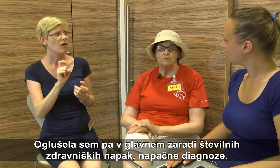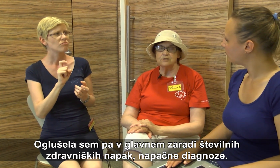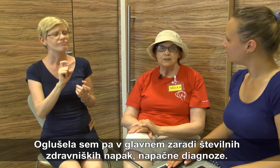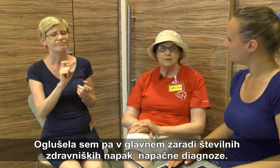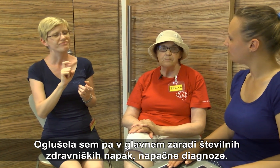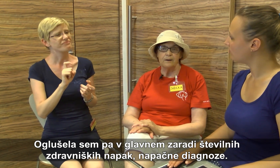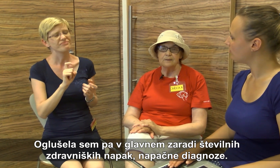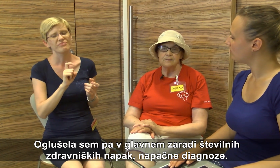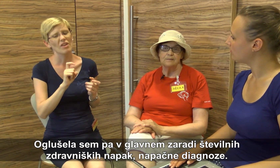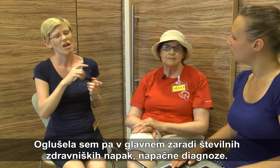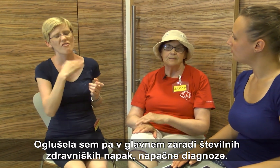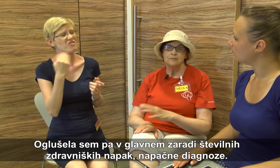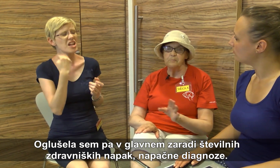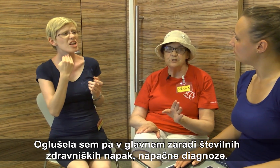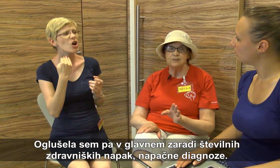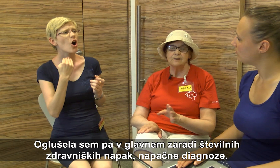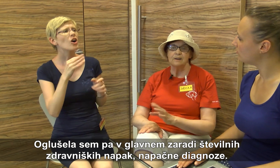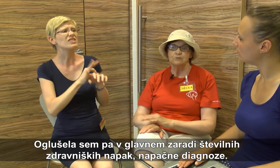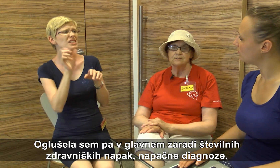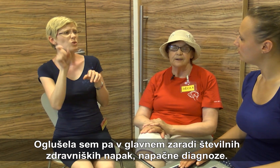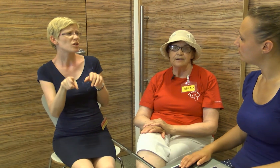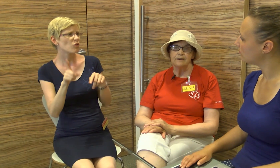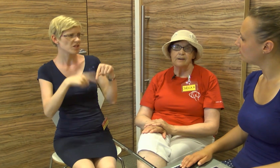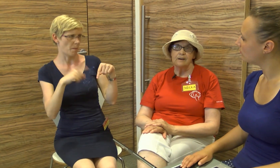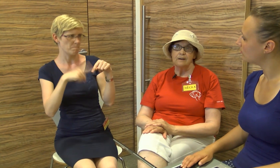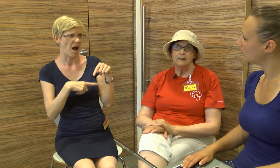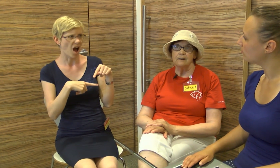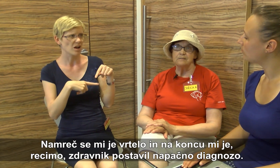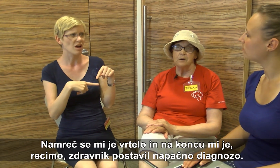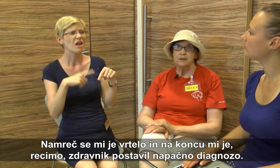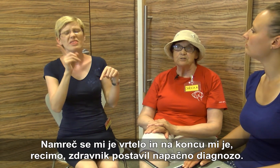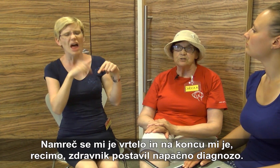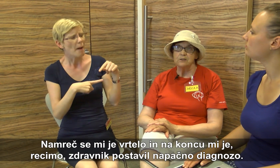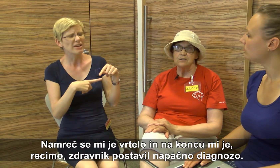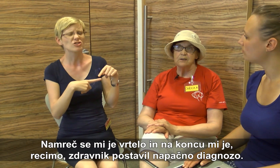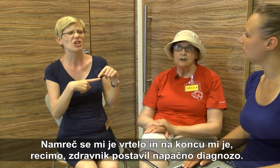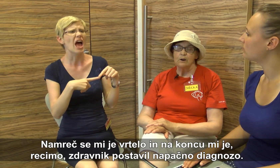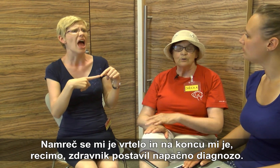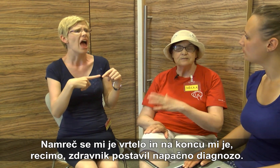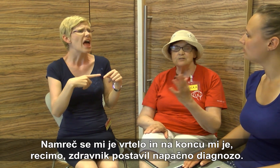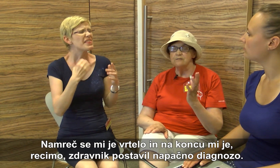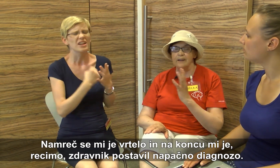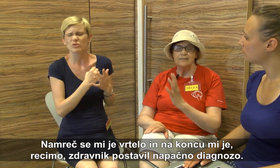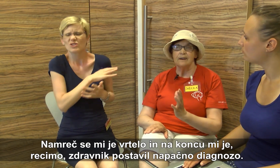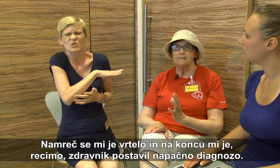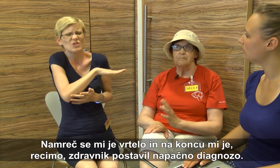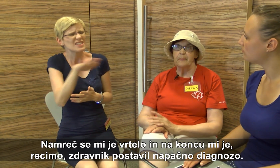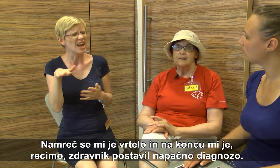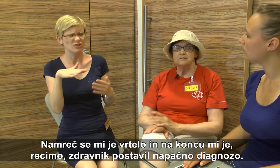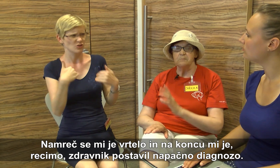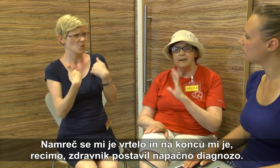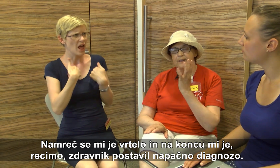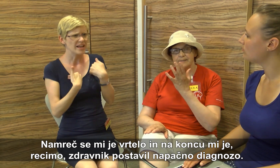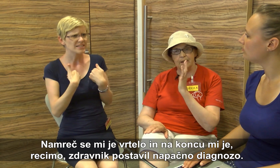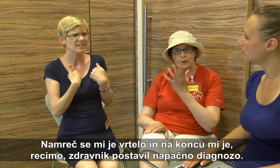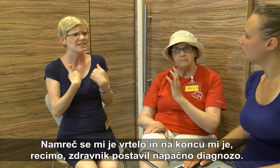številnih zdravniških napak, napačne diagnoze. Namreč vse življenje